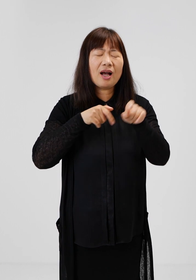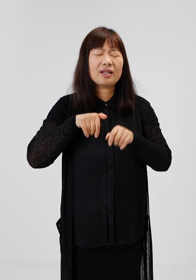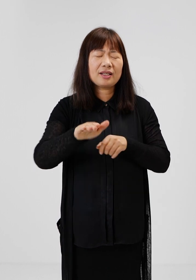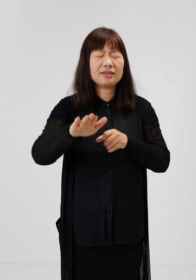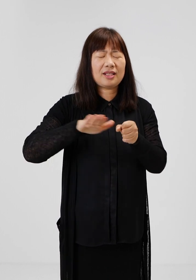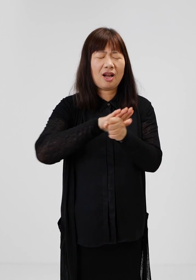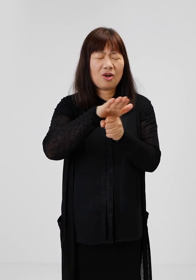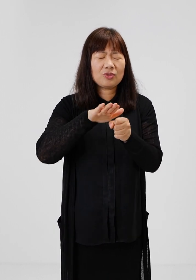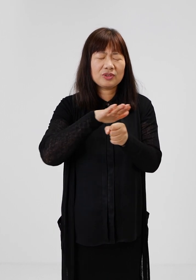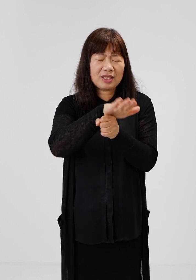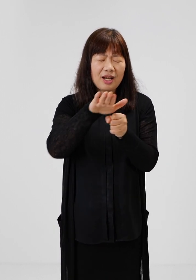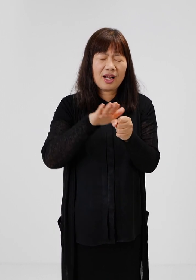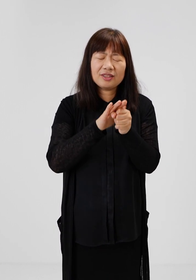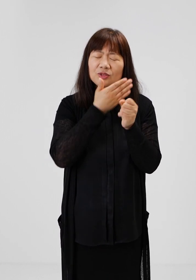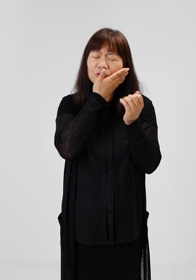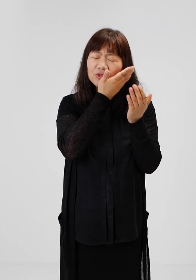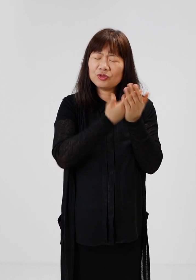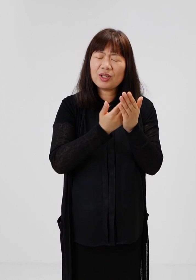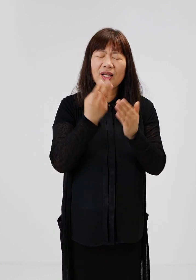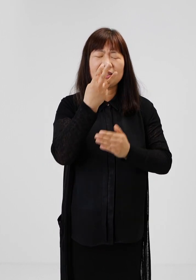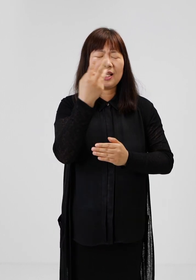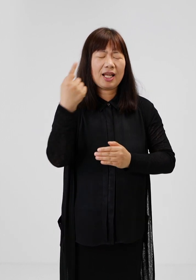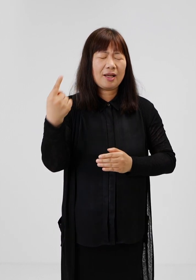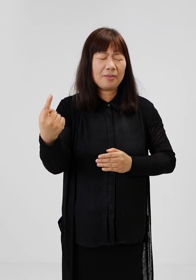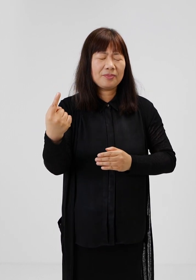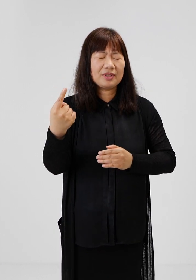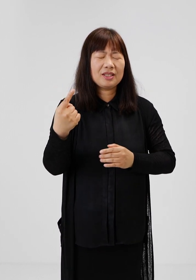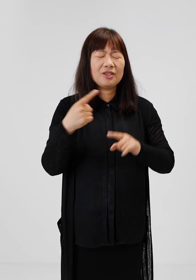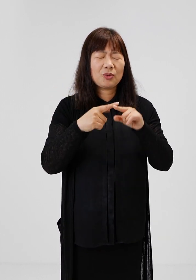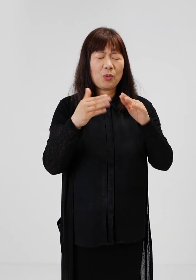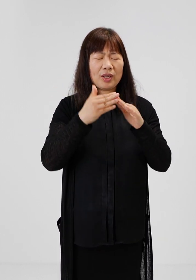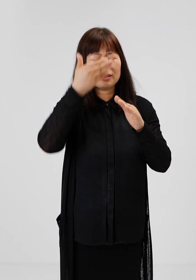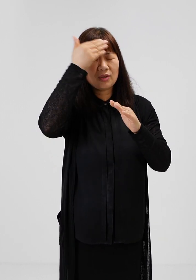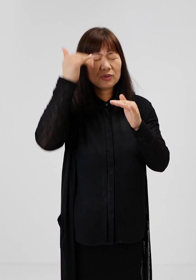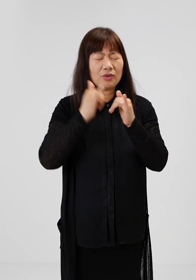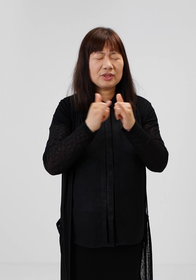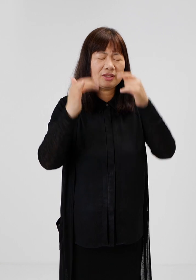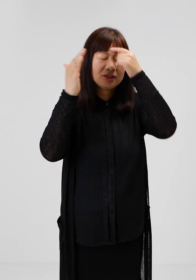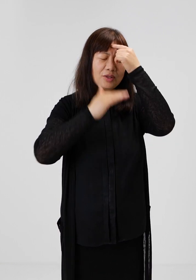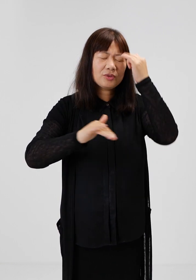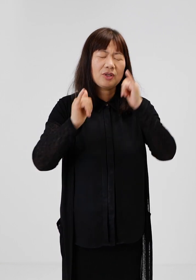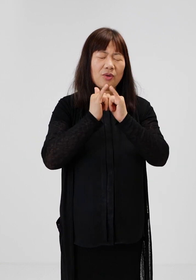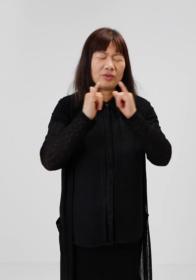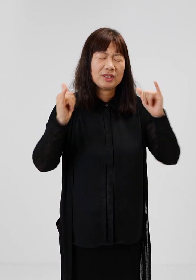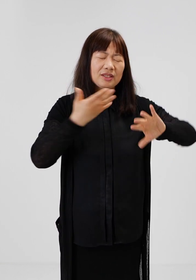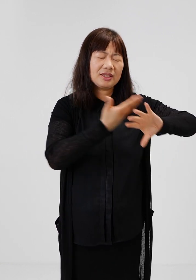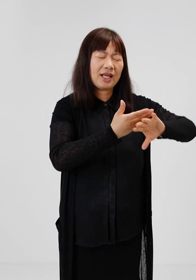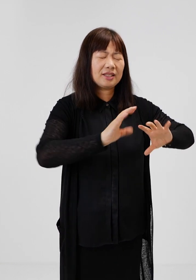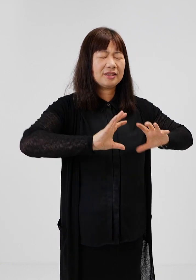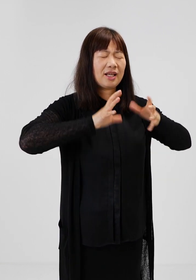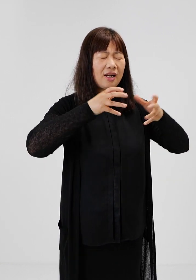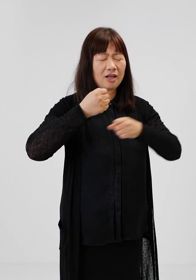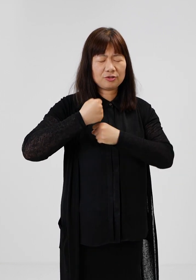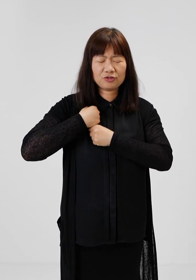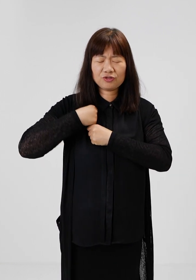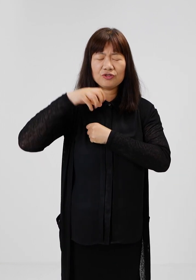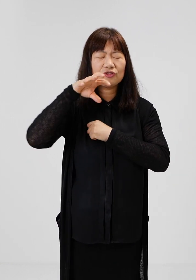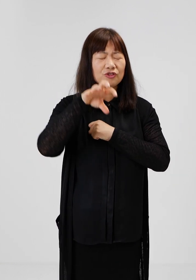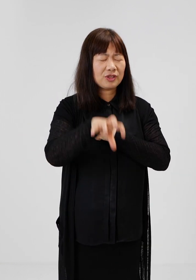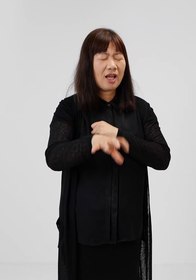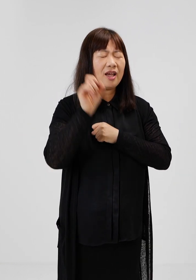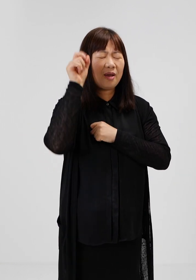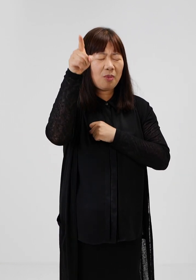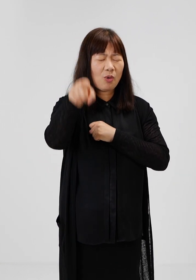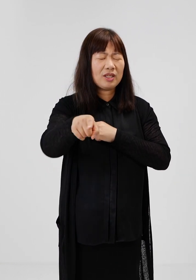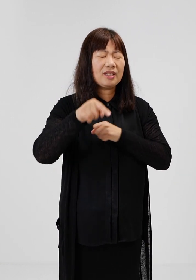사랑하는 귀한 우리 3일의 청년들, 성도들, 해외, 국내,